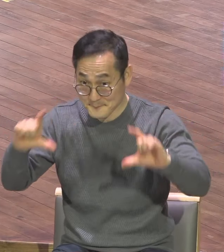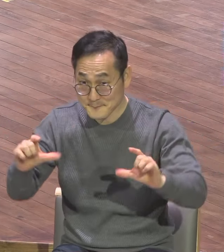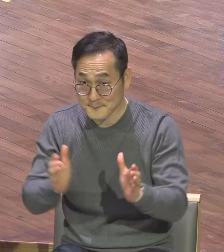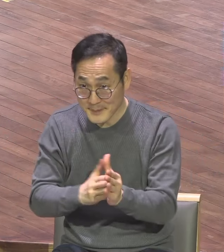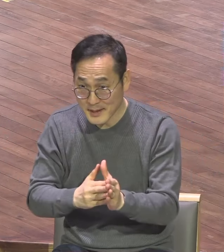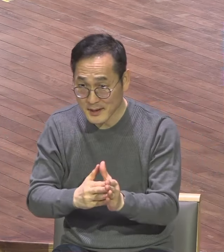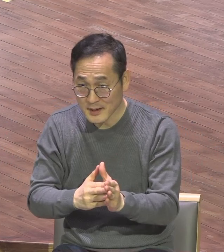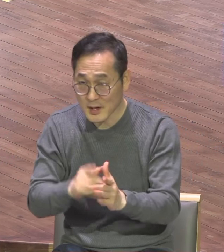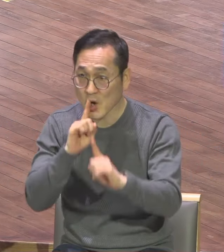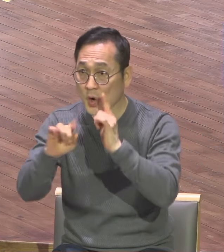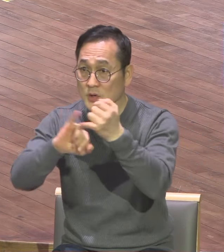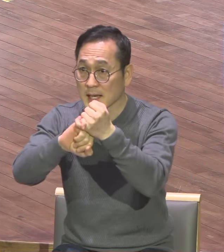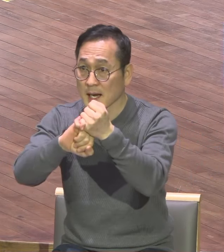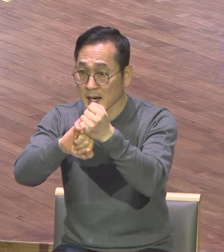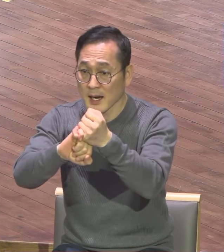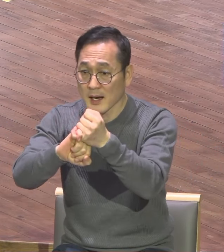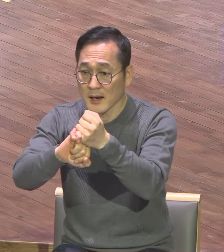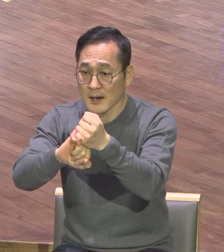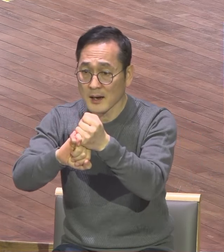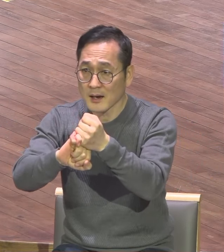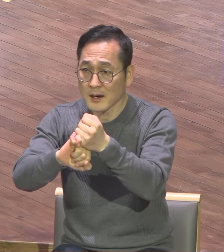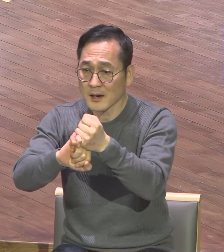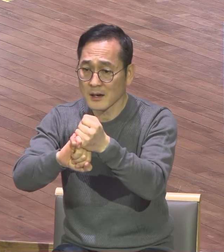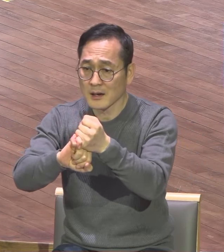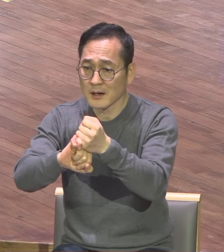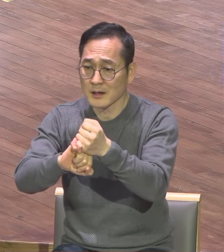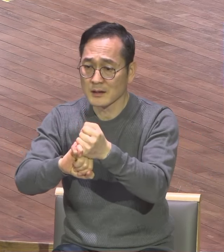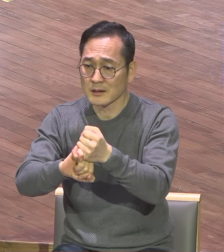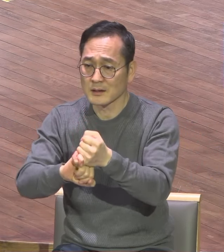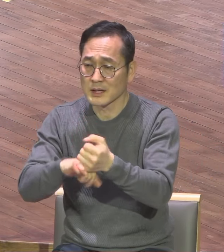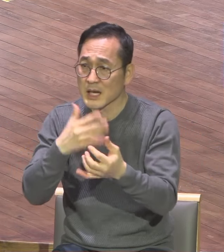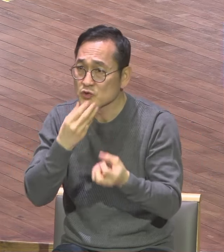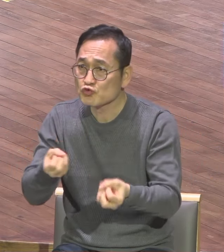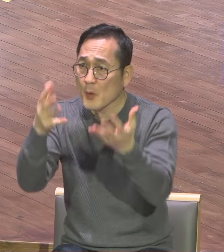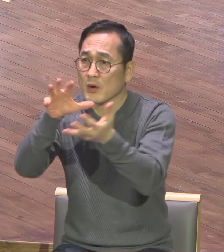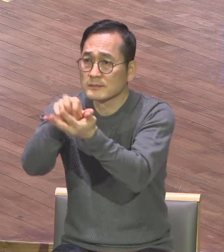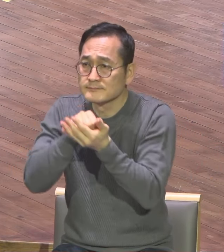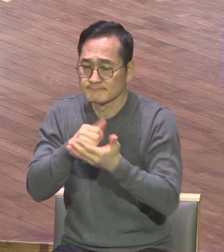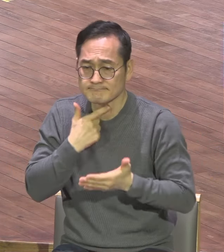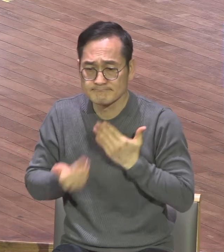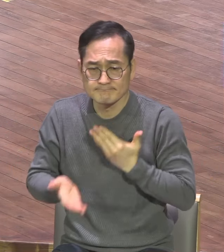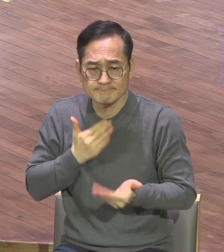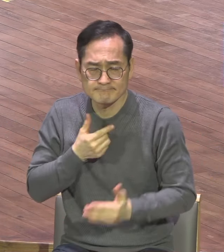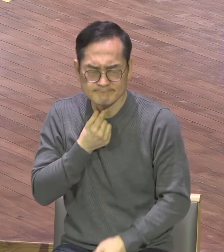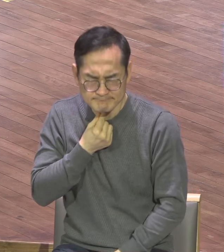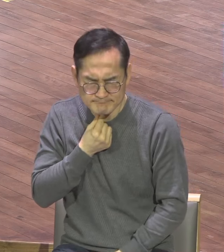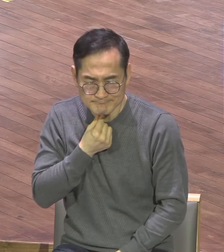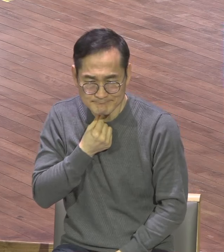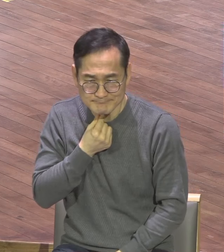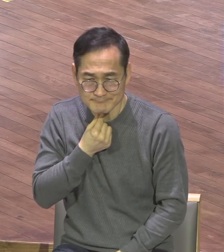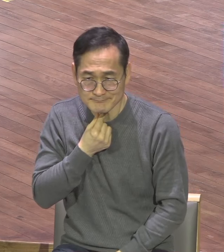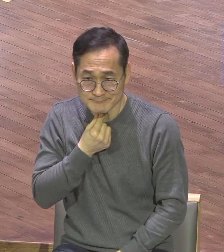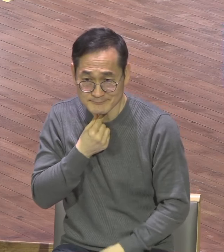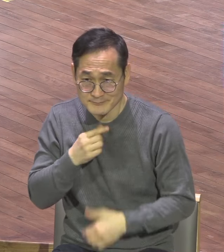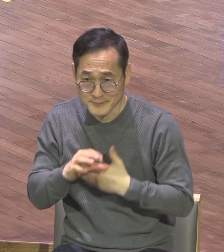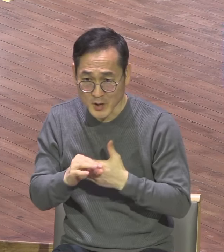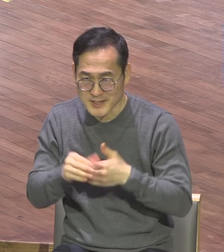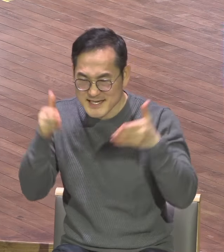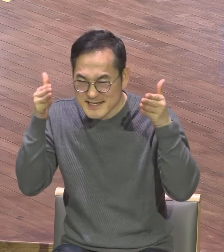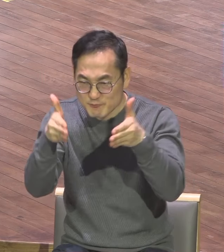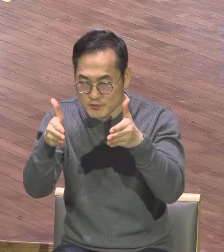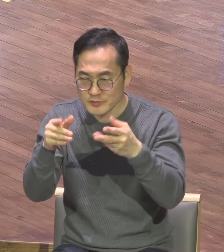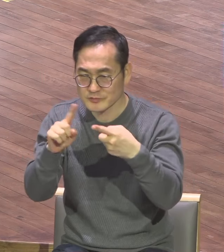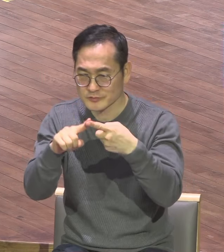언약의 축복에, 이 성취 축복을 체험하기 위해서는 뭐가 필요하냐? 집중과 도전이라고